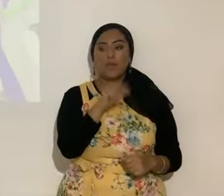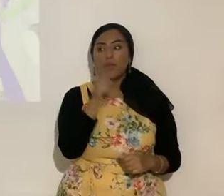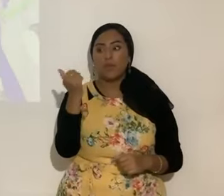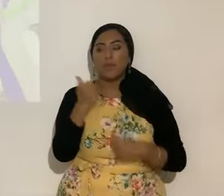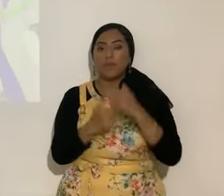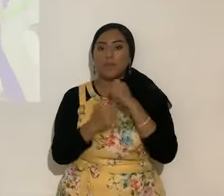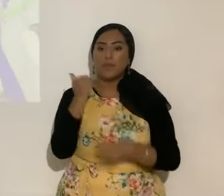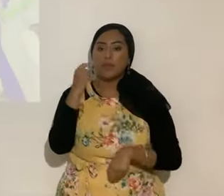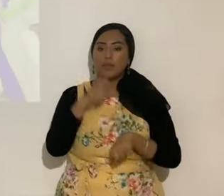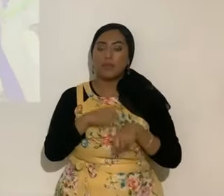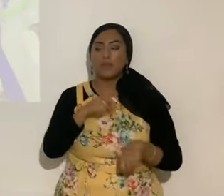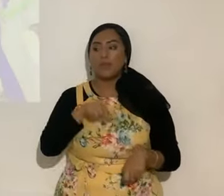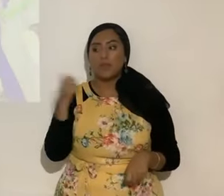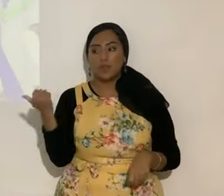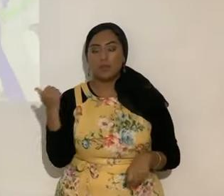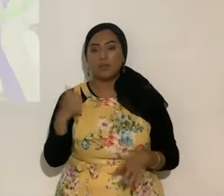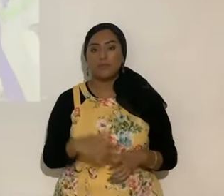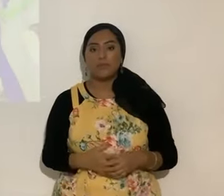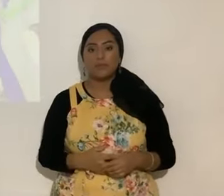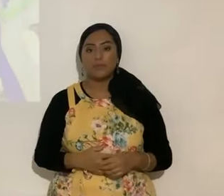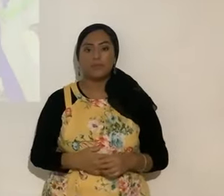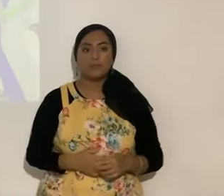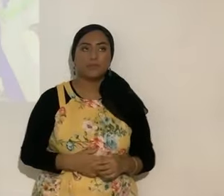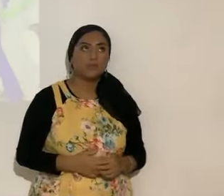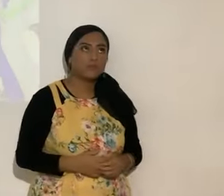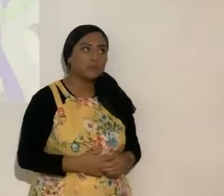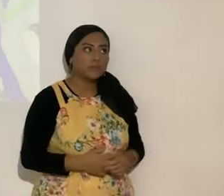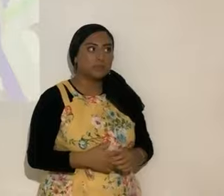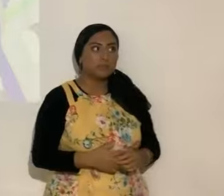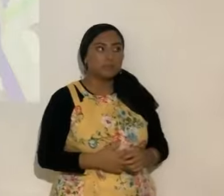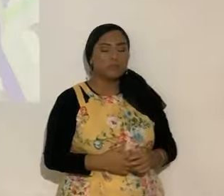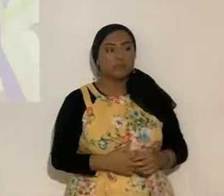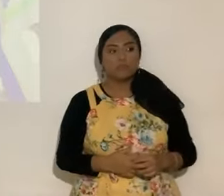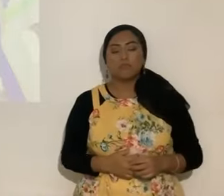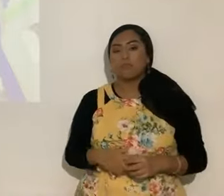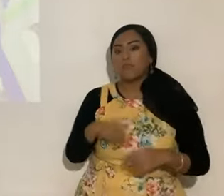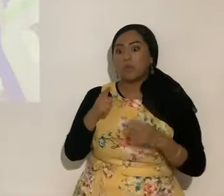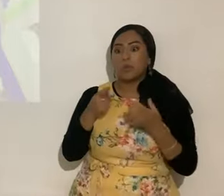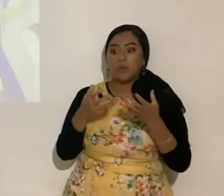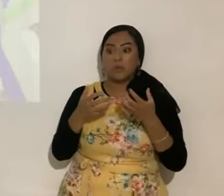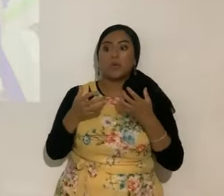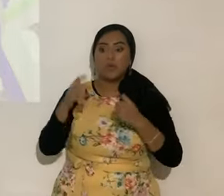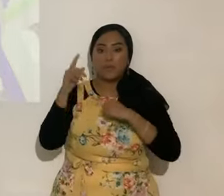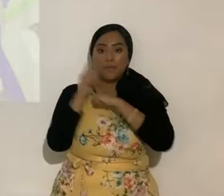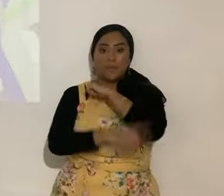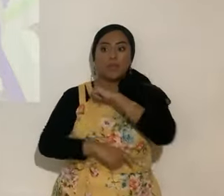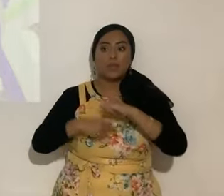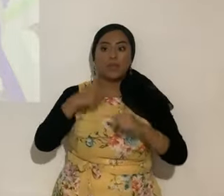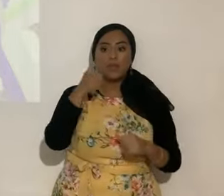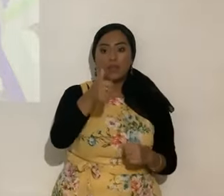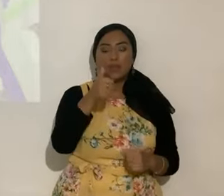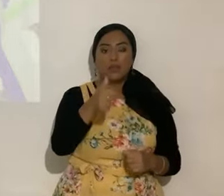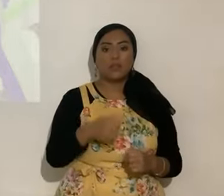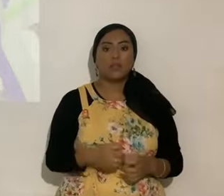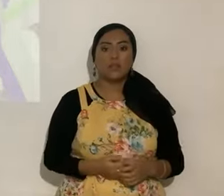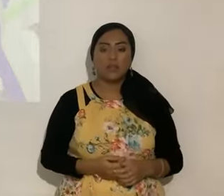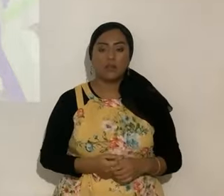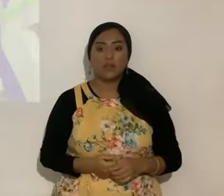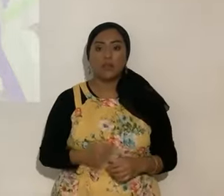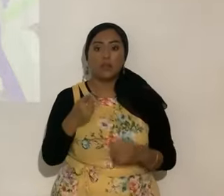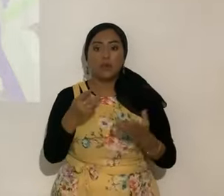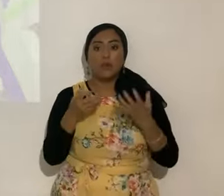generalmente es a otros. Y entonces, te quieres castigar a ti mismo y